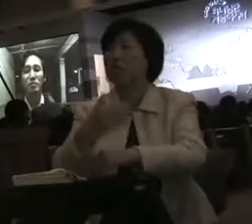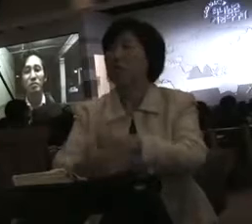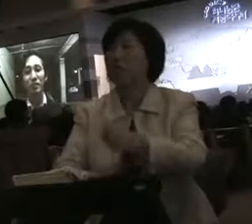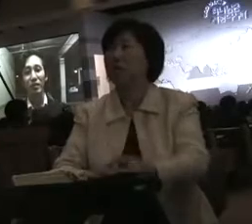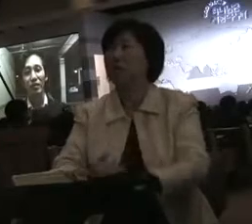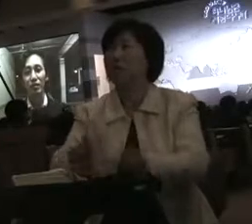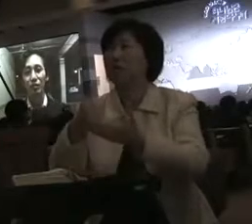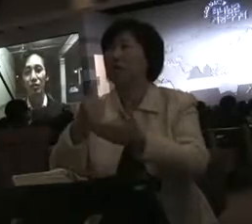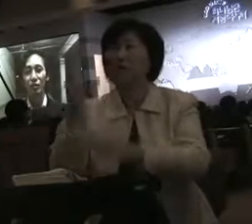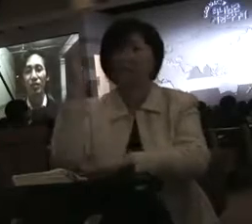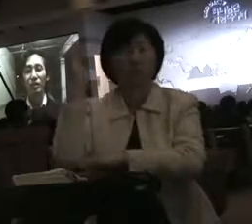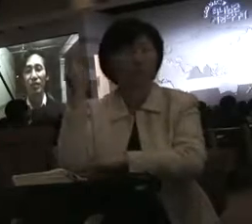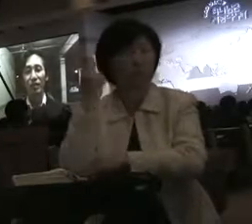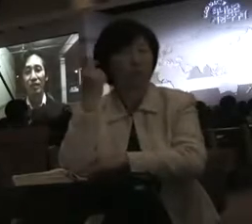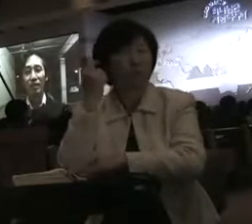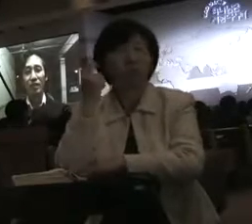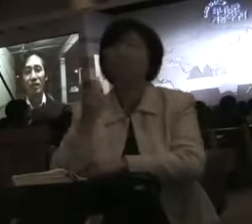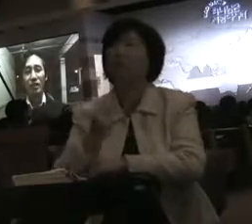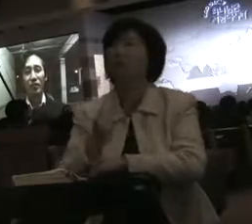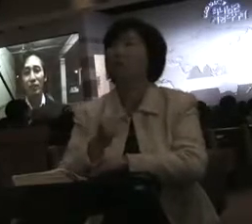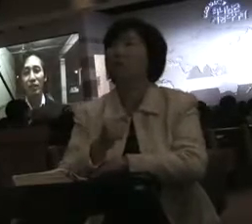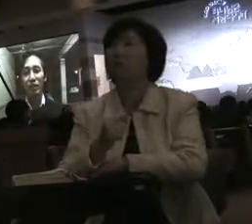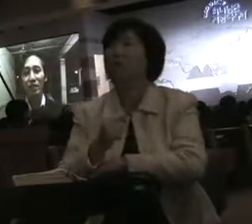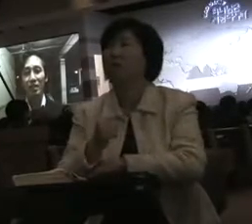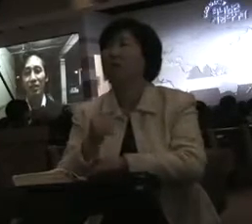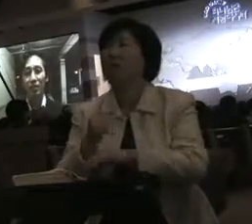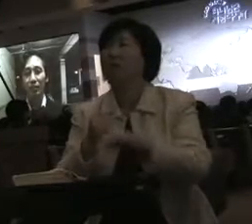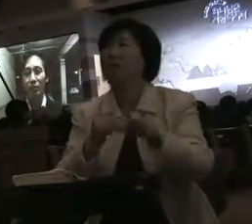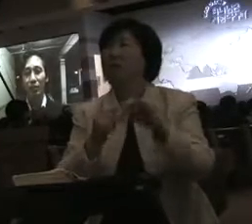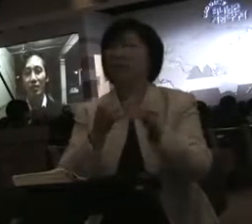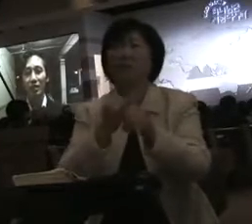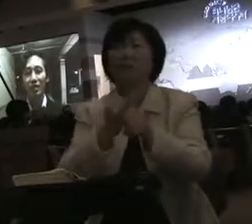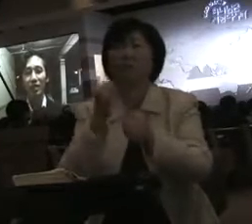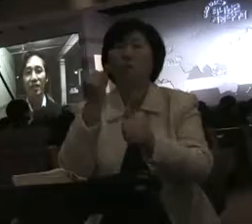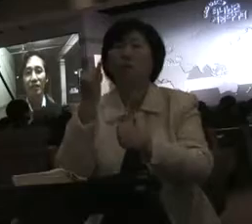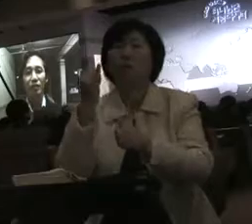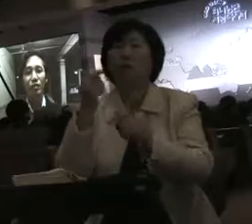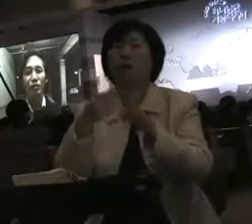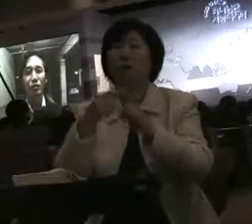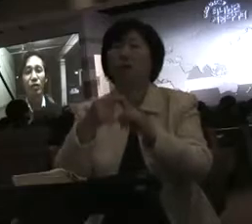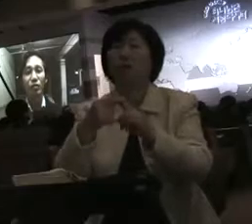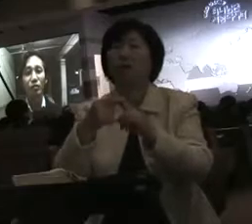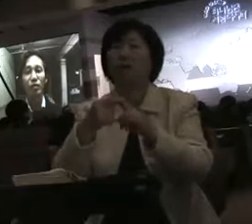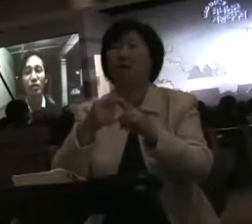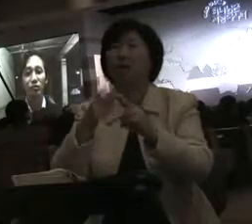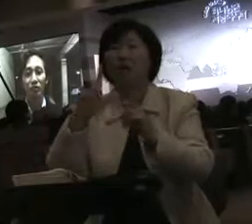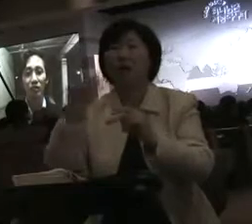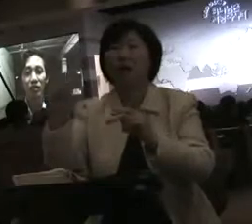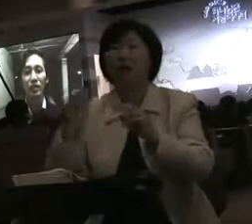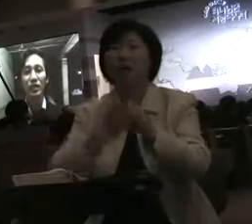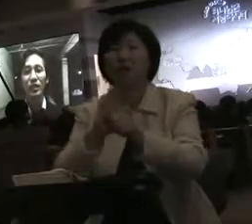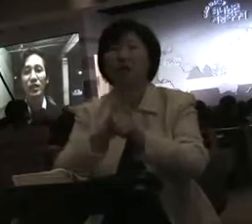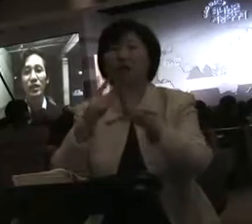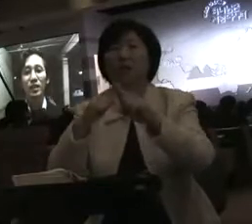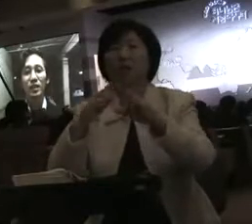하나님의 메시지를 듣고 와이프랑 같이, 우리 가족들 같이 다 LA 사랑의 교회 주인하기로